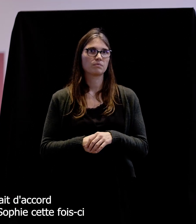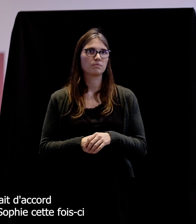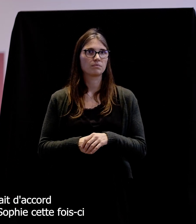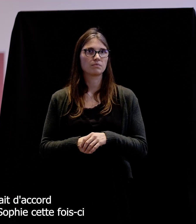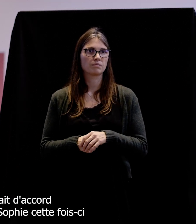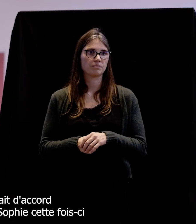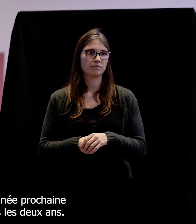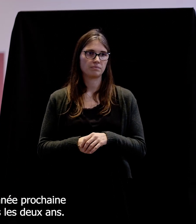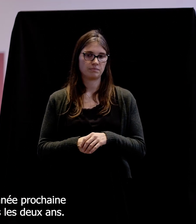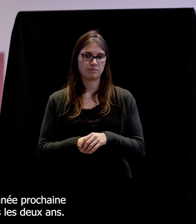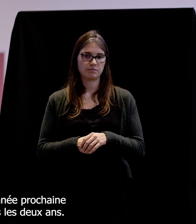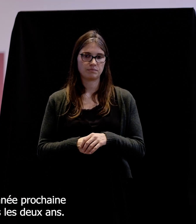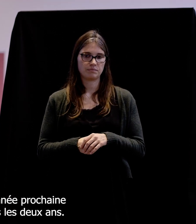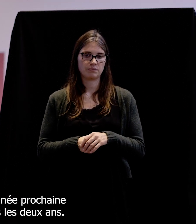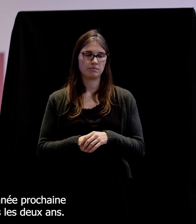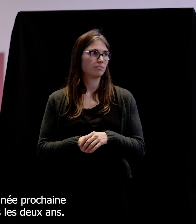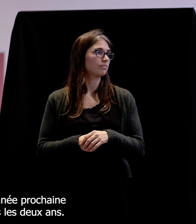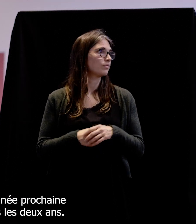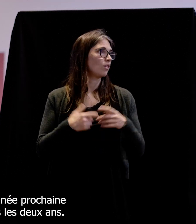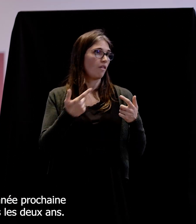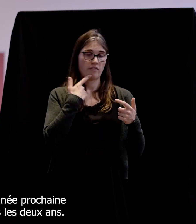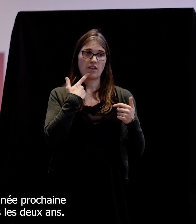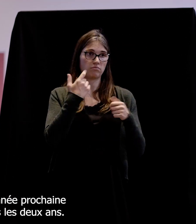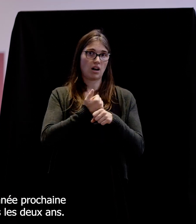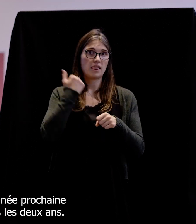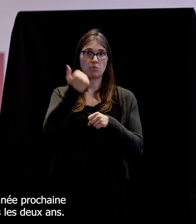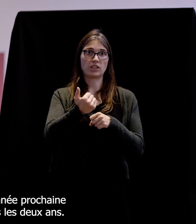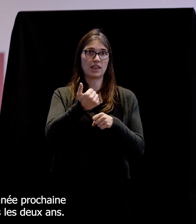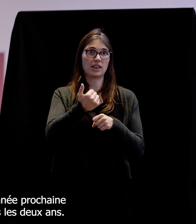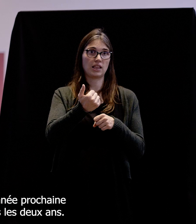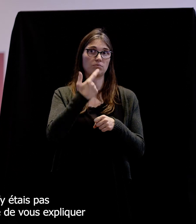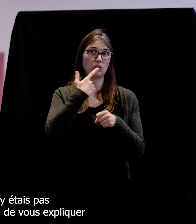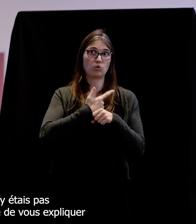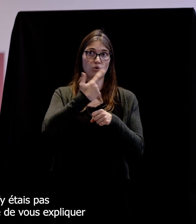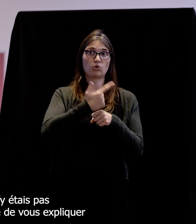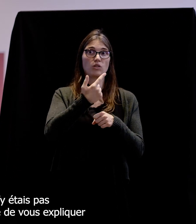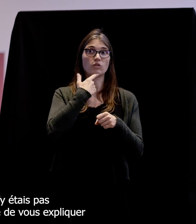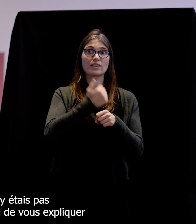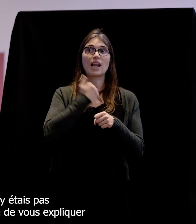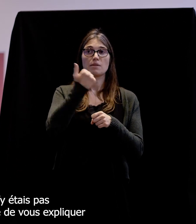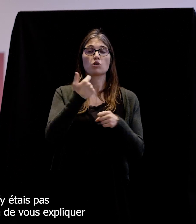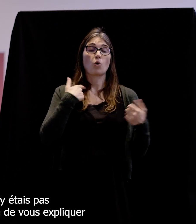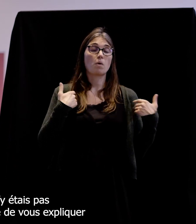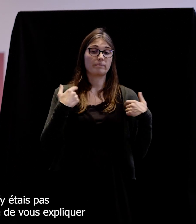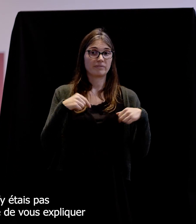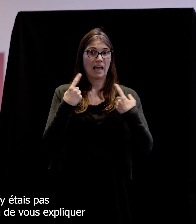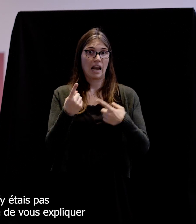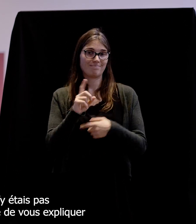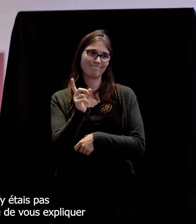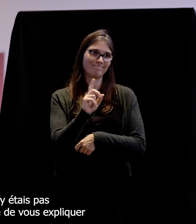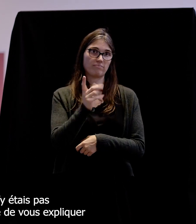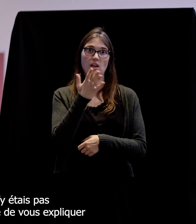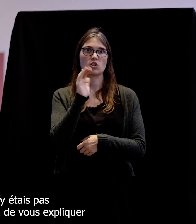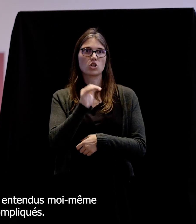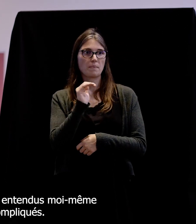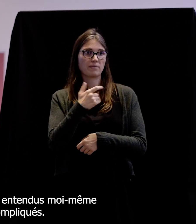que ce qu'a fait Sophie cette fois-ci soit renouvelé l'année prochaine, puisque c'est tous les 2 ans. Donc, moi, j'y étais pas, et j'ai la lourde charge